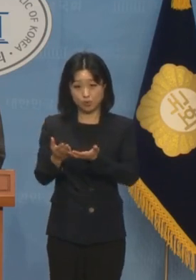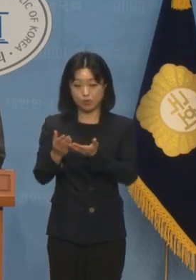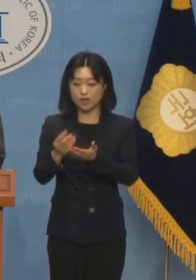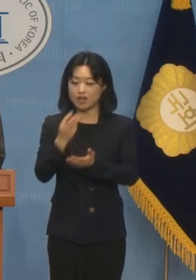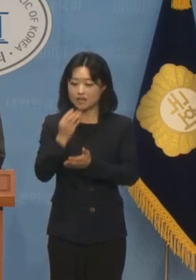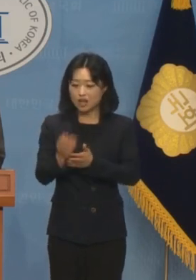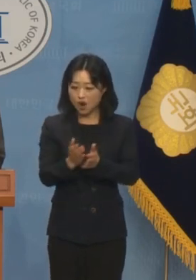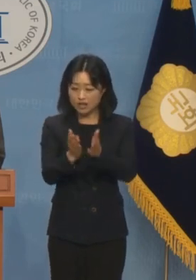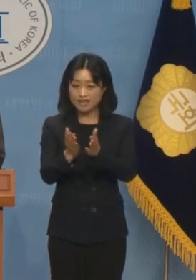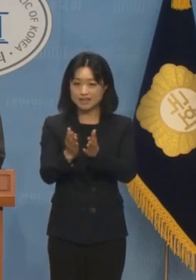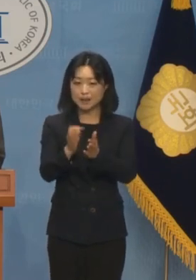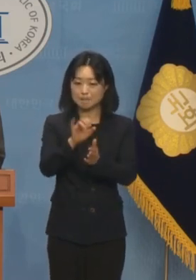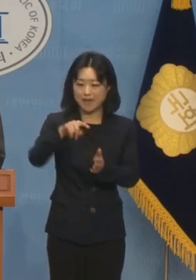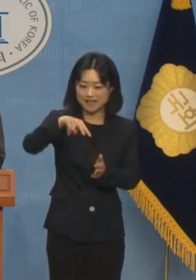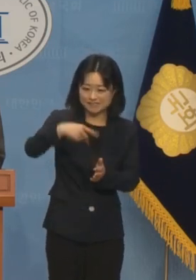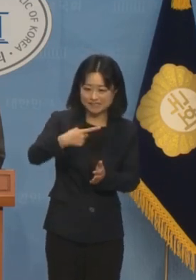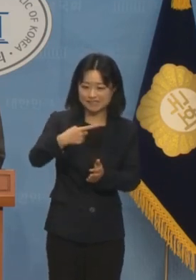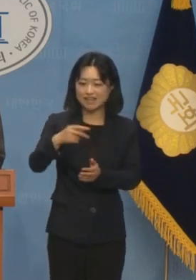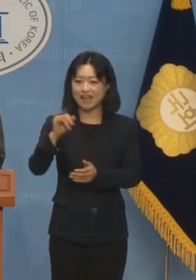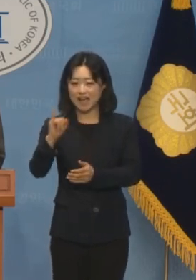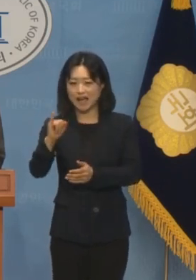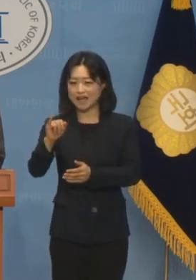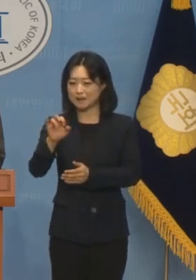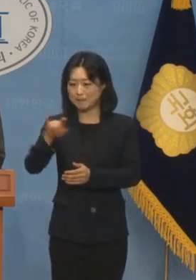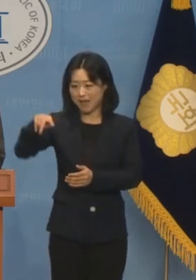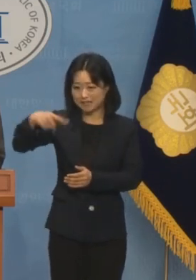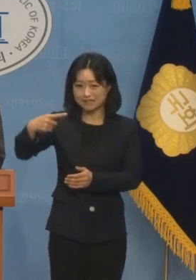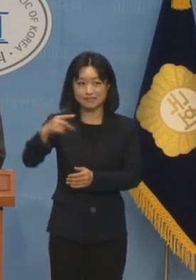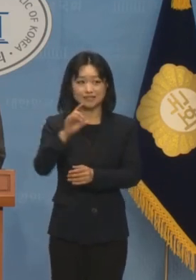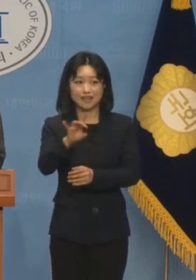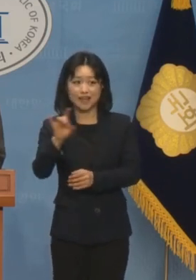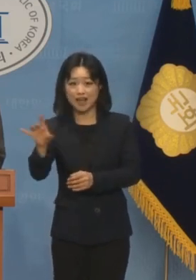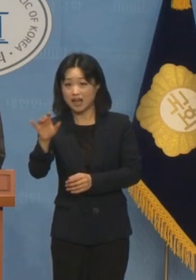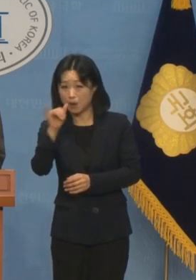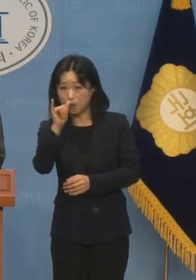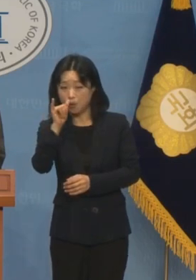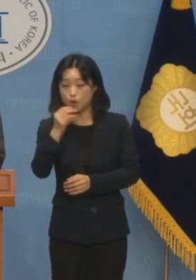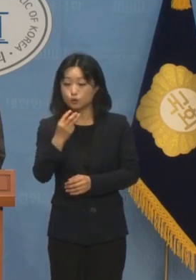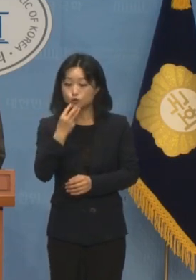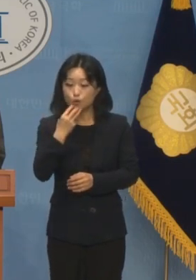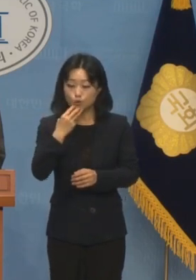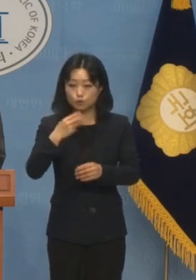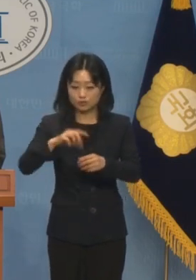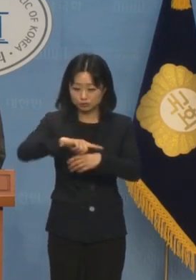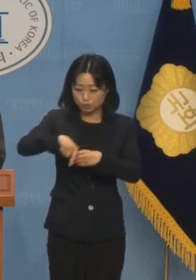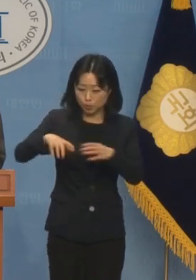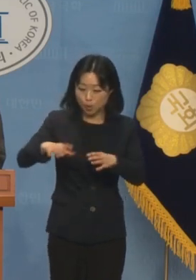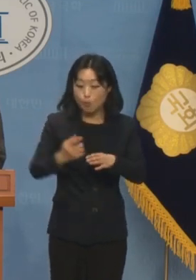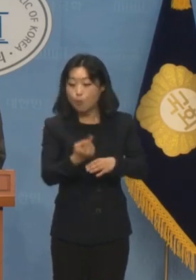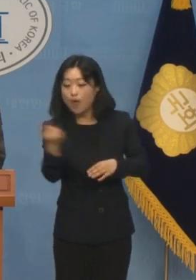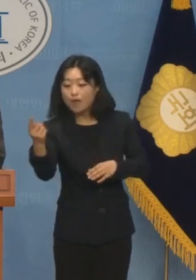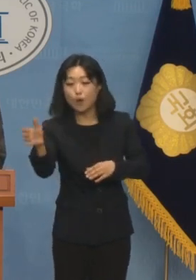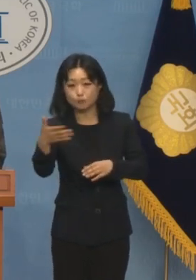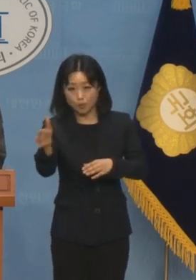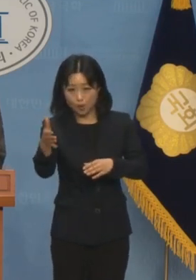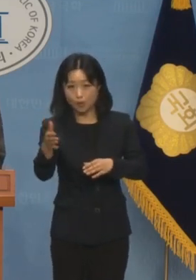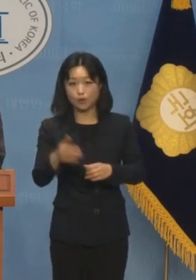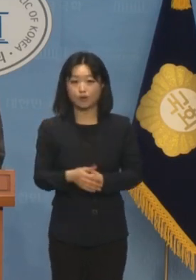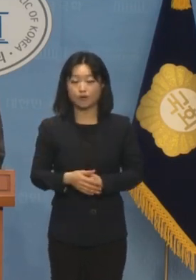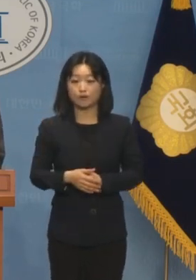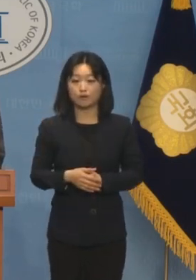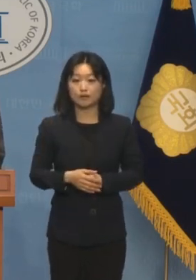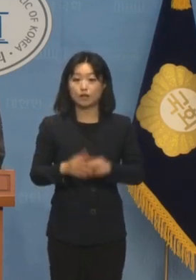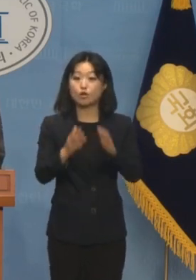경기패스, 아이패스 등으로 나뉩니다. 이마저도 수도권이고 이외 지역에는 없습니다.